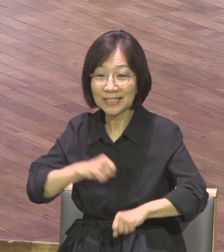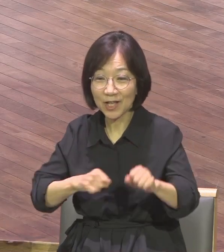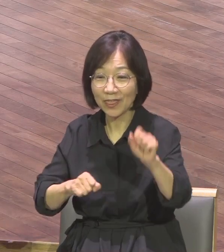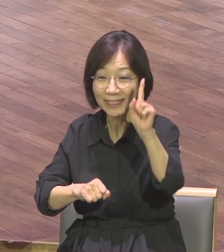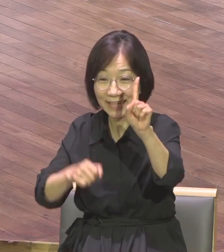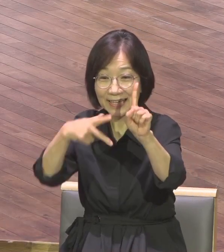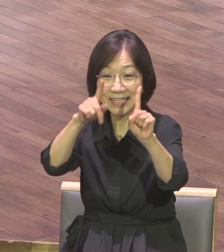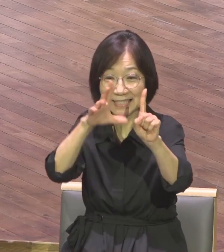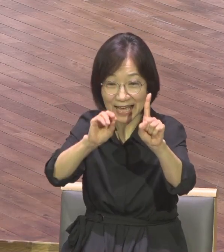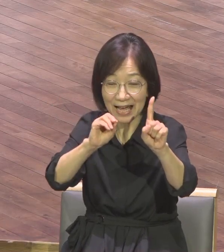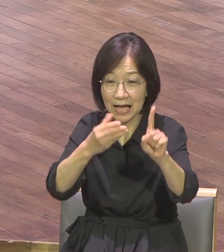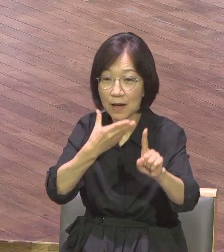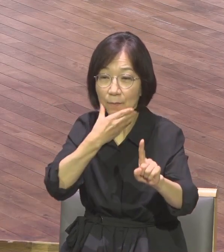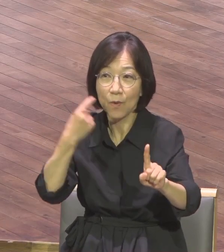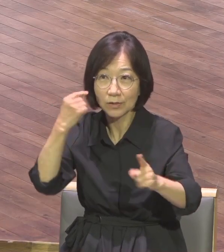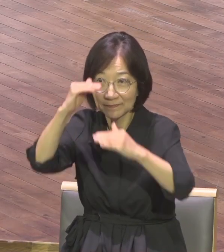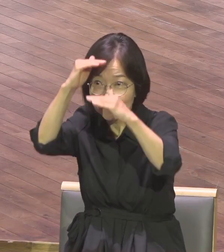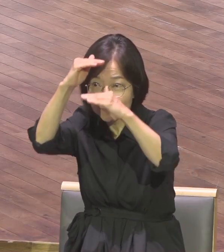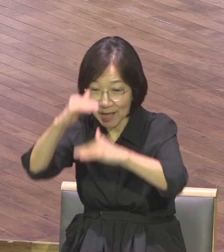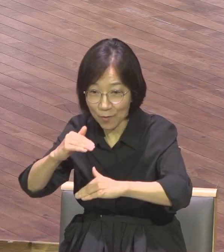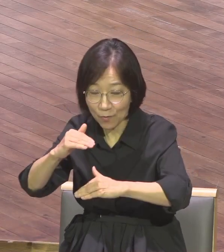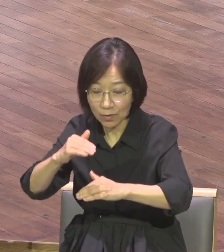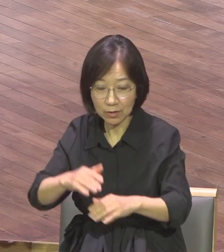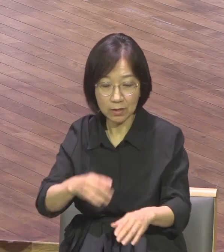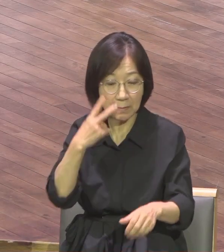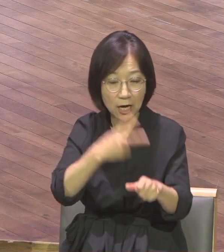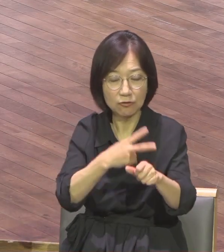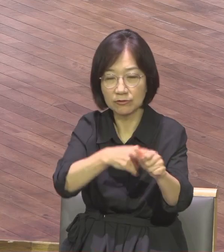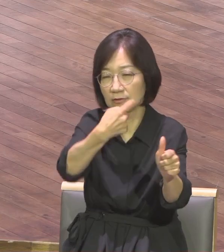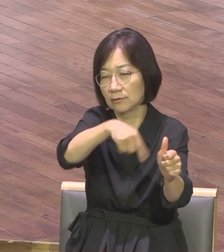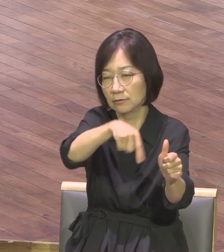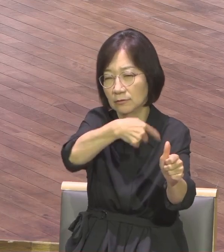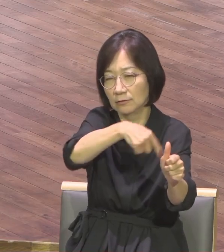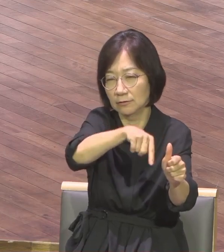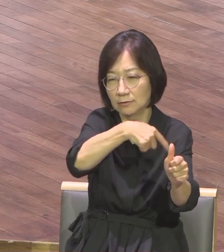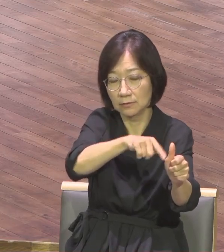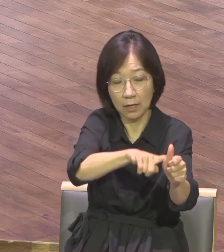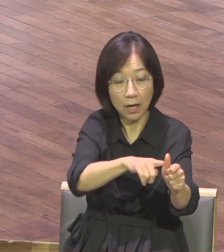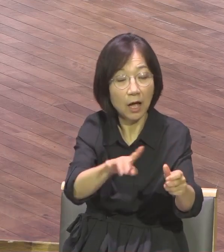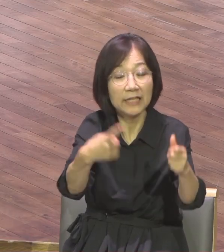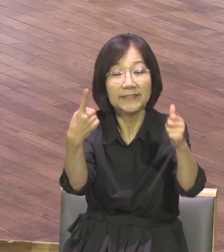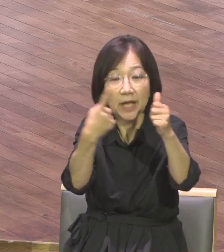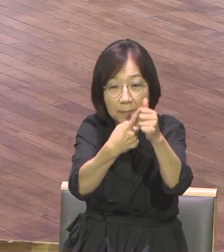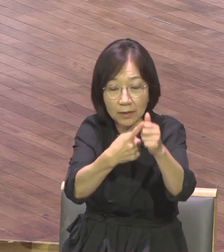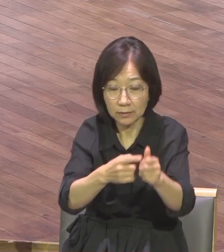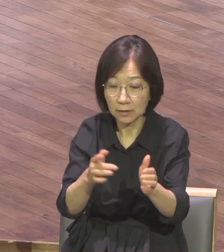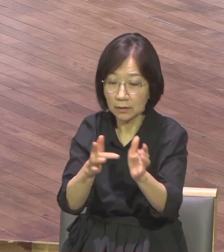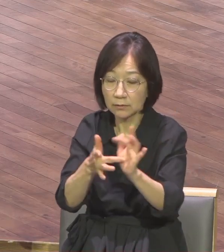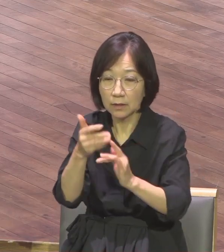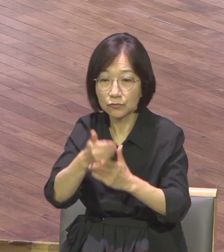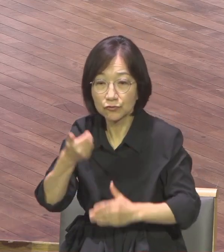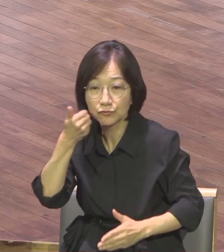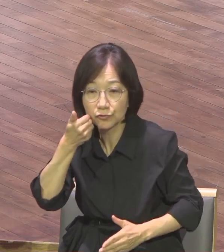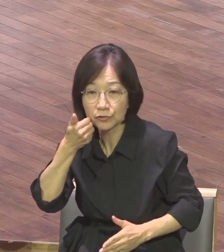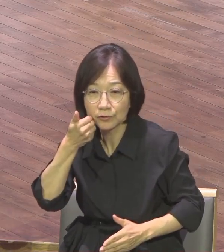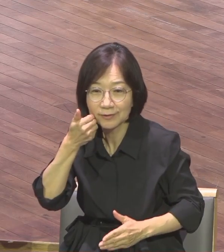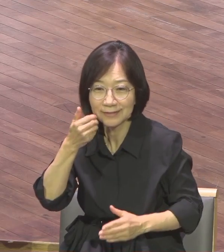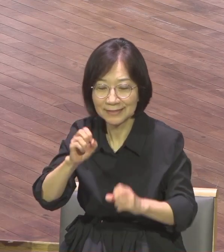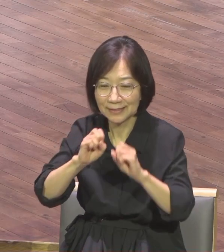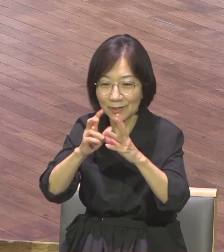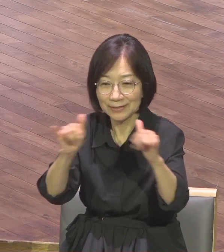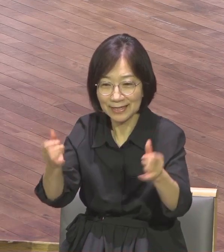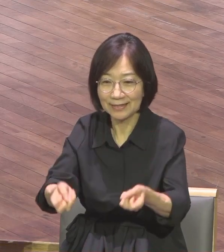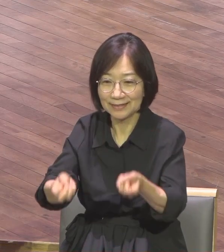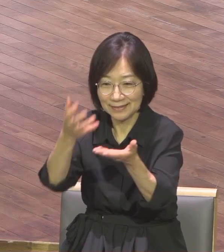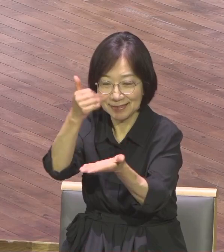복음의 핵심을 사울에게 전한 것입니다. 첫째로 예수가 선지자 제사장 왕적 사명을